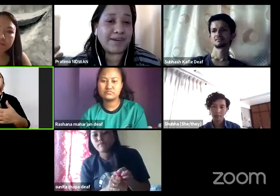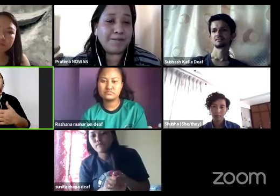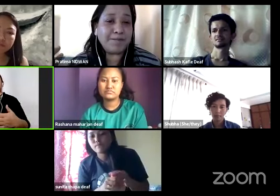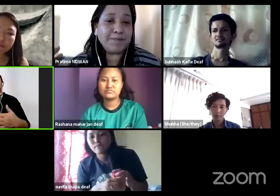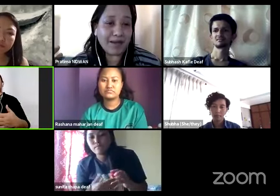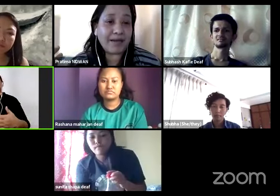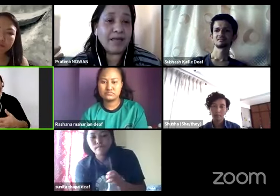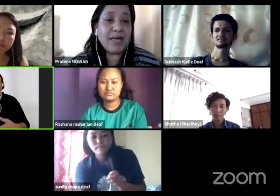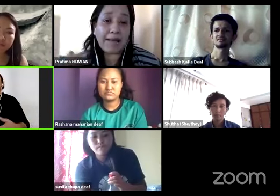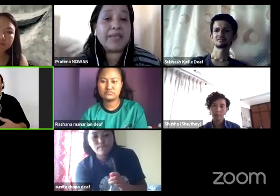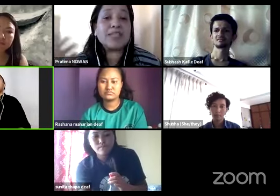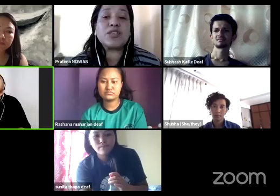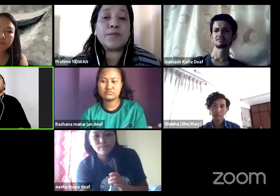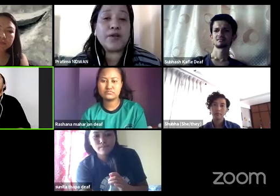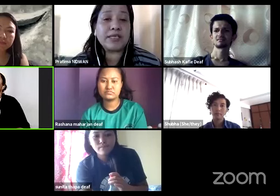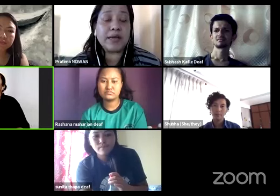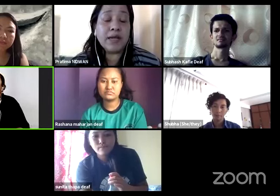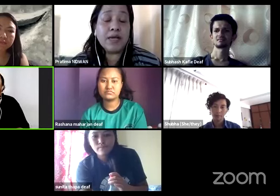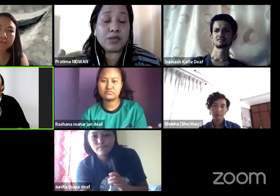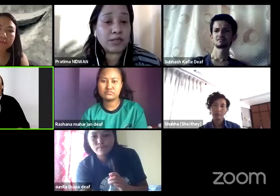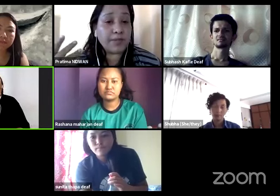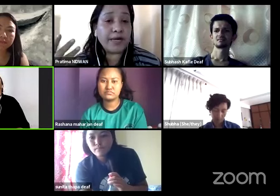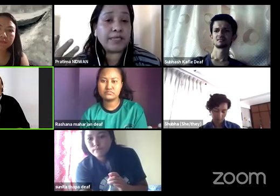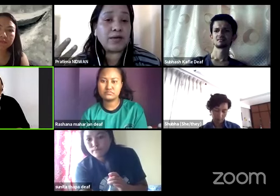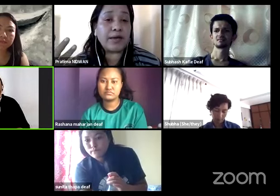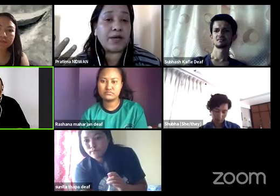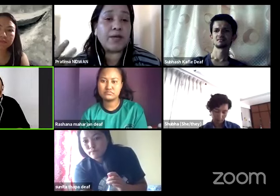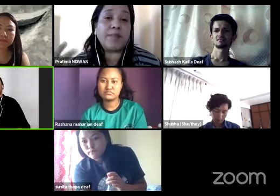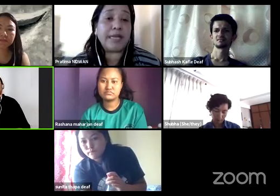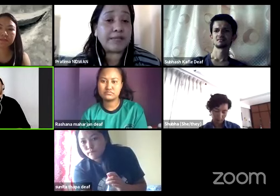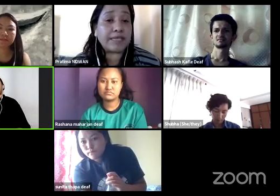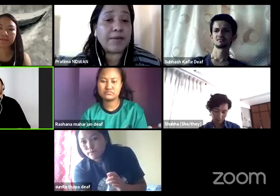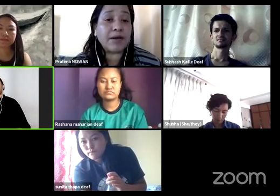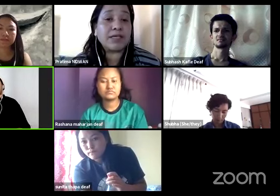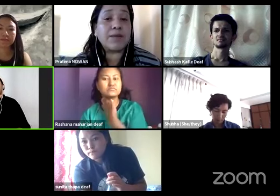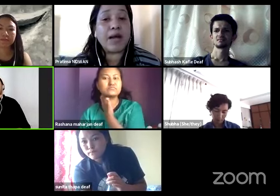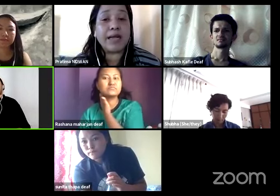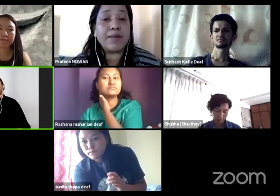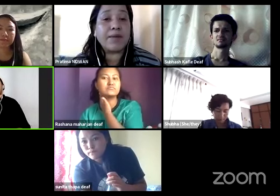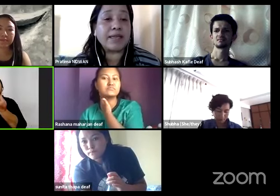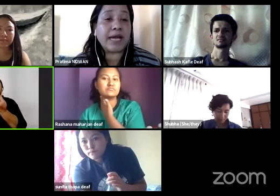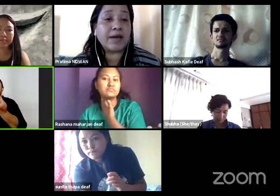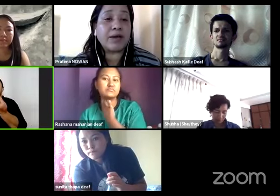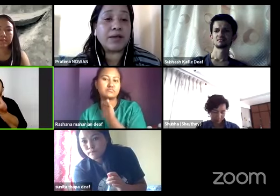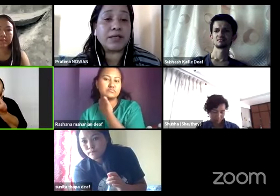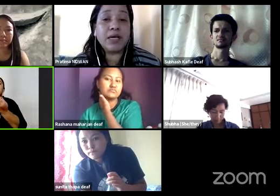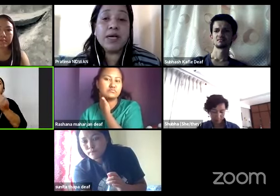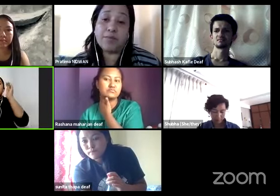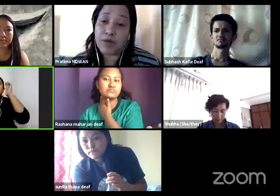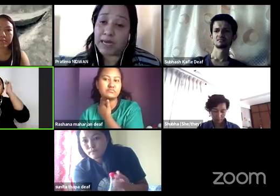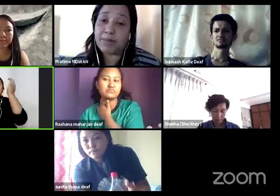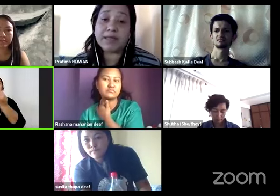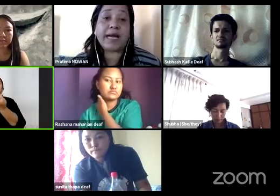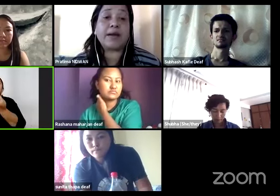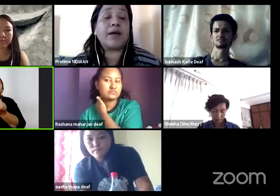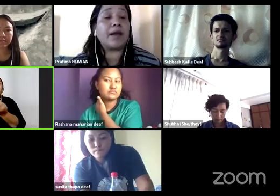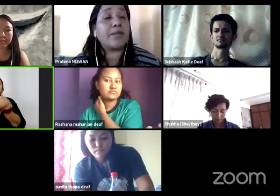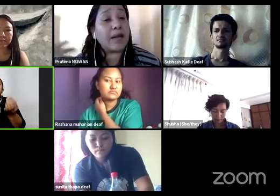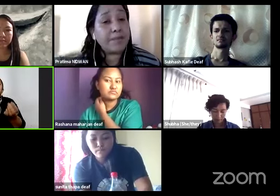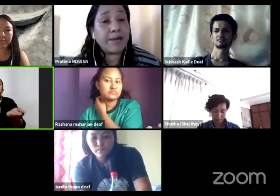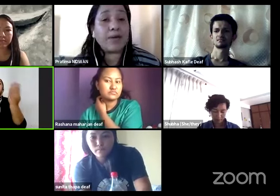भन्ने छ होइन। हामीलाई सोसल प्रोटेक्सनको हेर्नुभयो भने हिंसा भएको छ, बुवाले नै बलात्कार गरेको छ, बुवाले